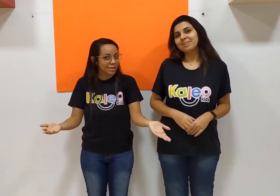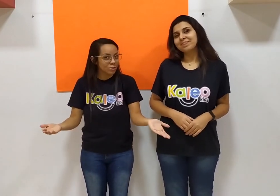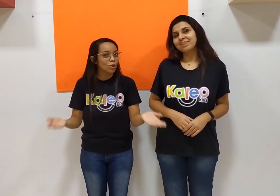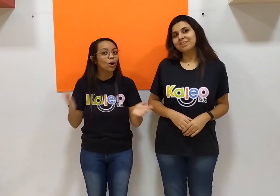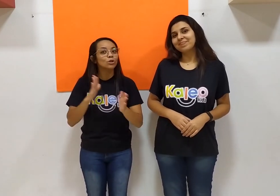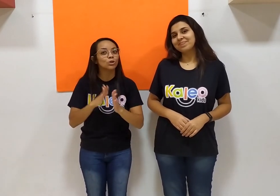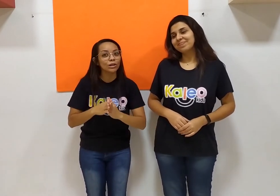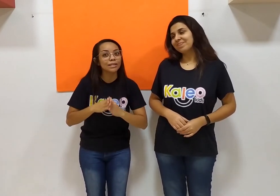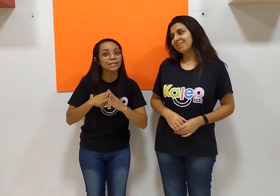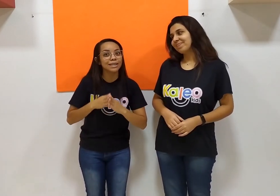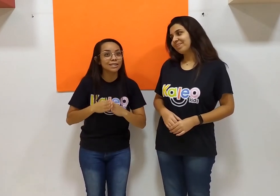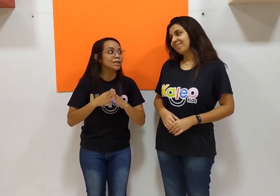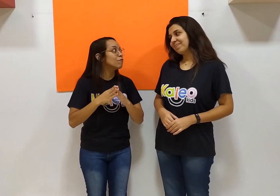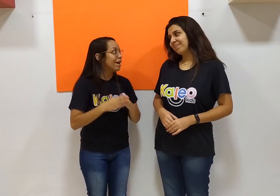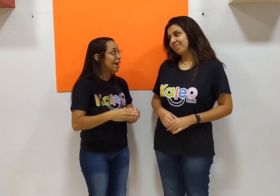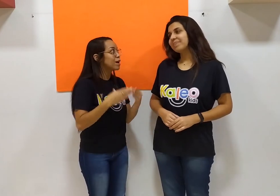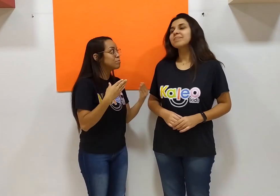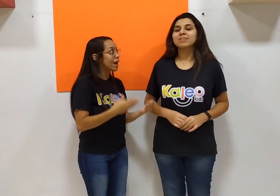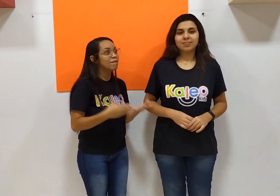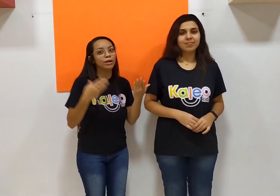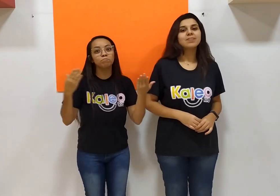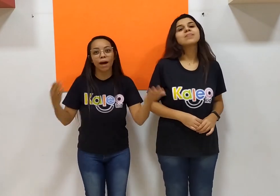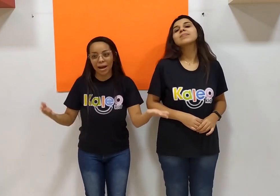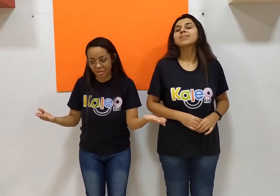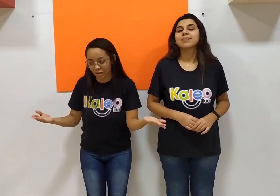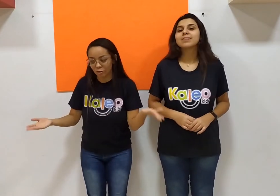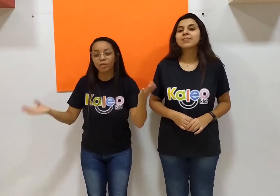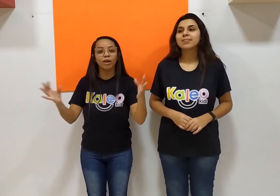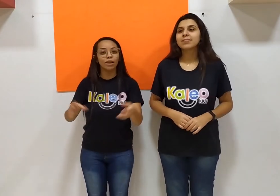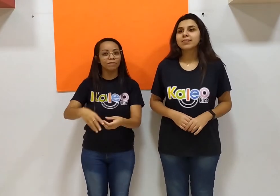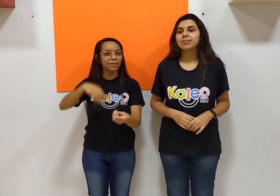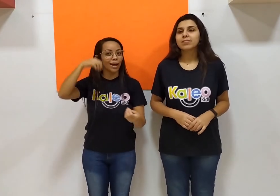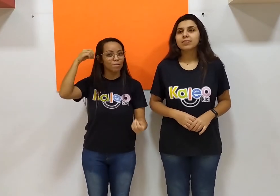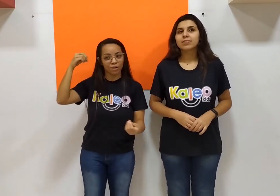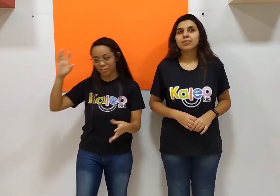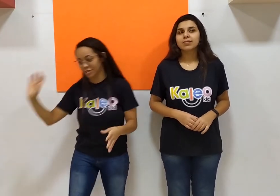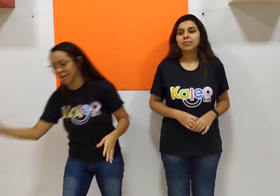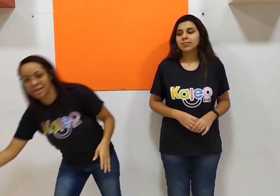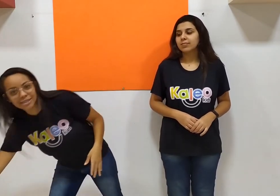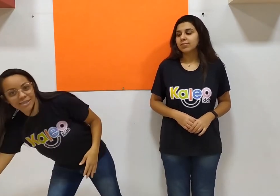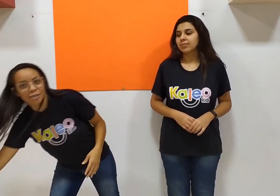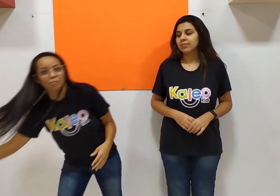pássaro. Todas as vezes que eu falar a palavra pássaro e eu levantar para vocês